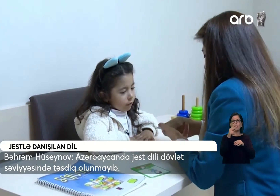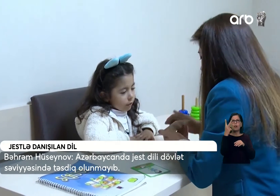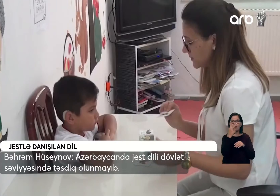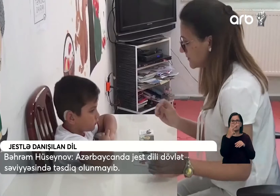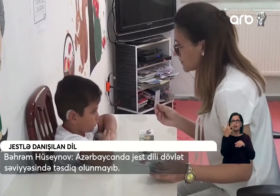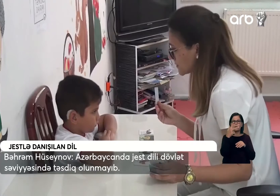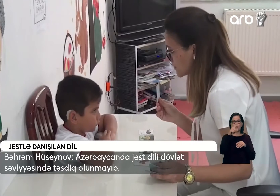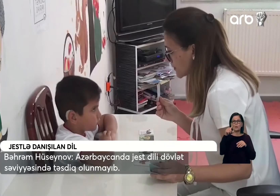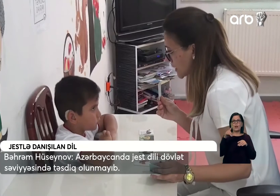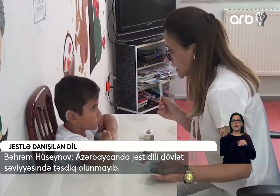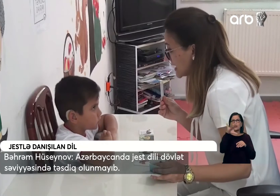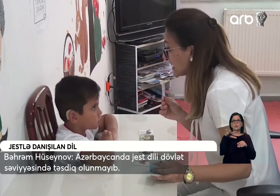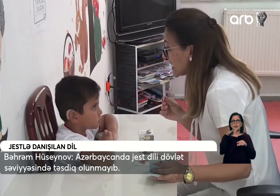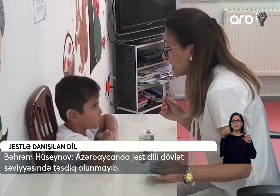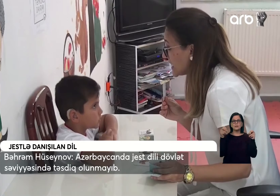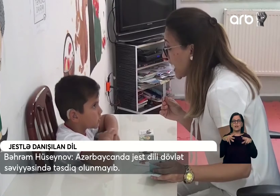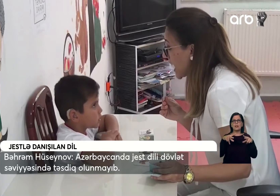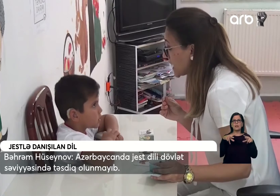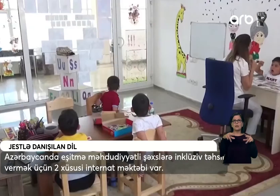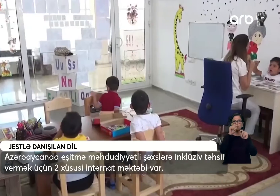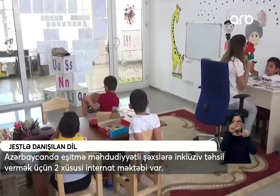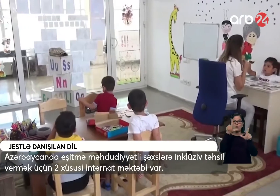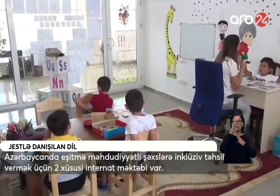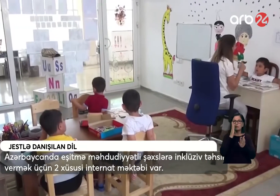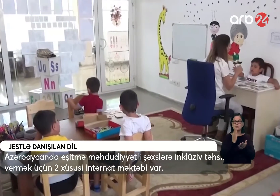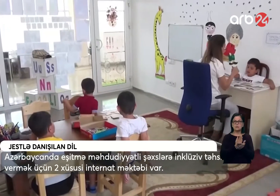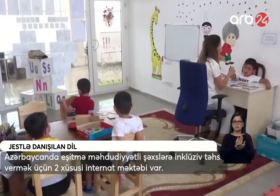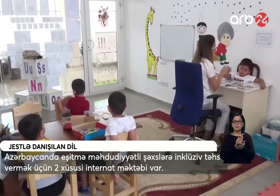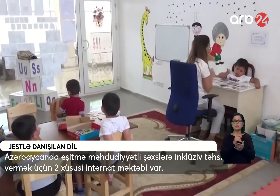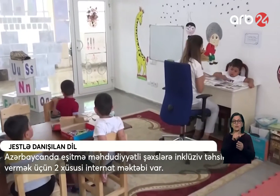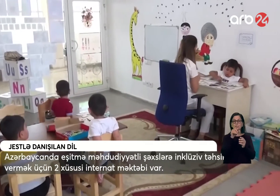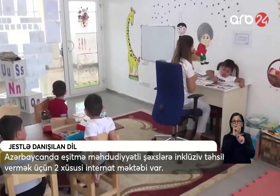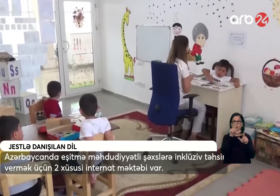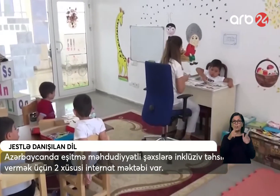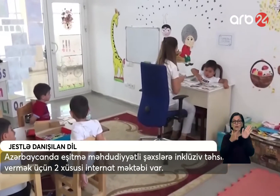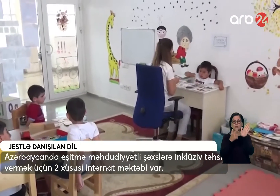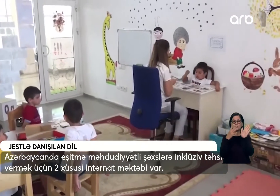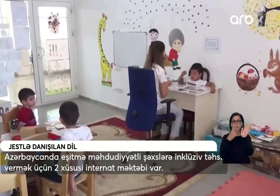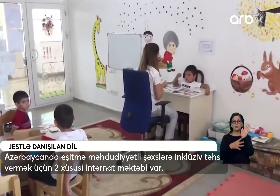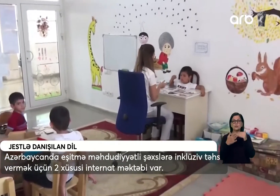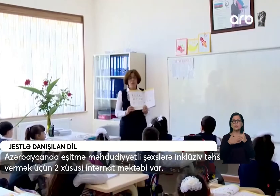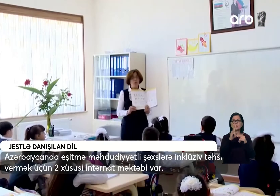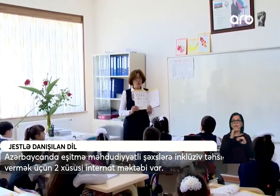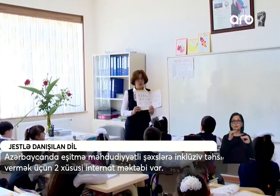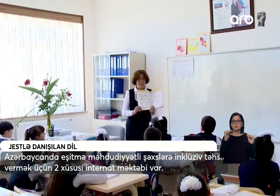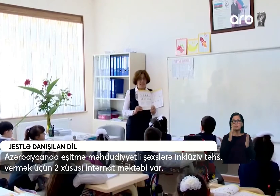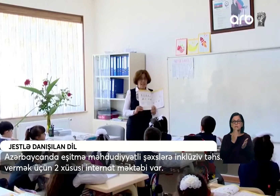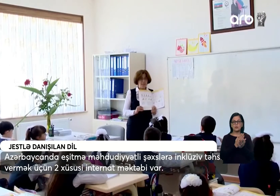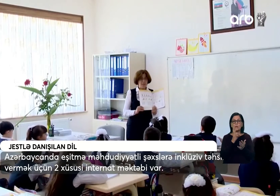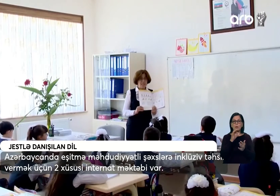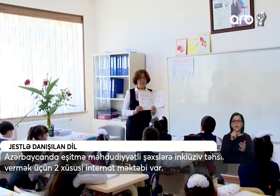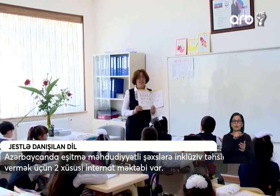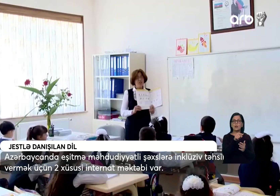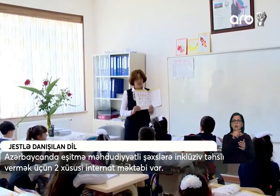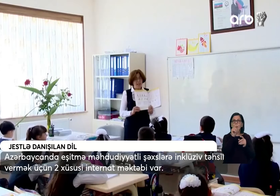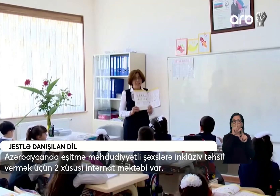nömrəli Respublika xüsusi internat məktəbləri fəaliyyət göstərir. Həmin məktəblərdə 790-a yaxın şagird oxuyur. Ancaq onların təhsilləri